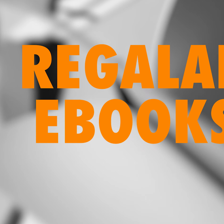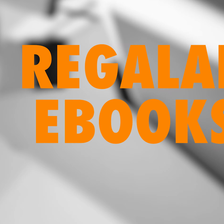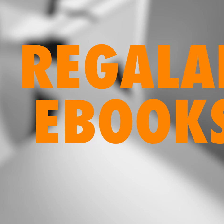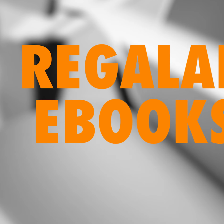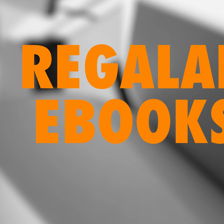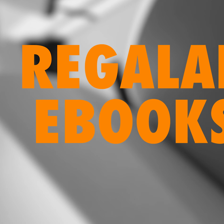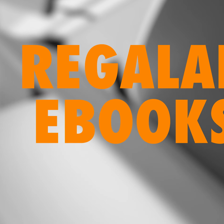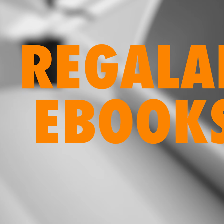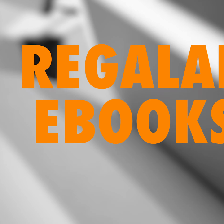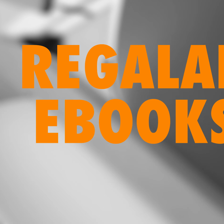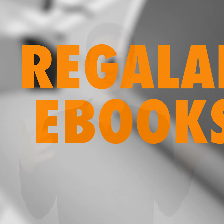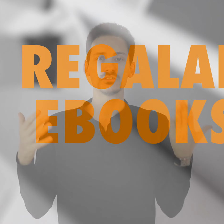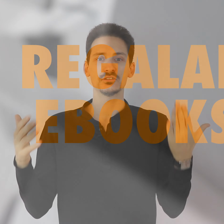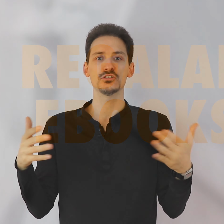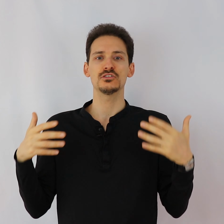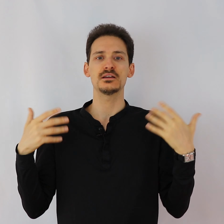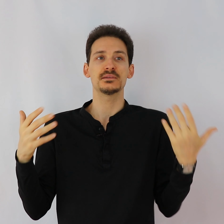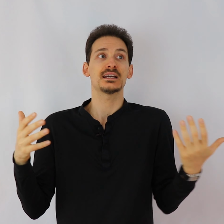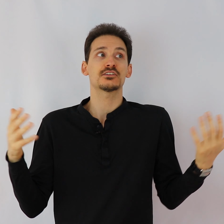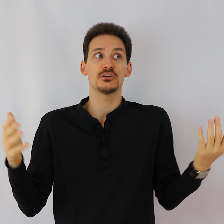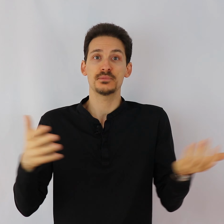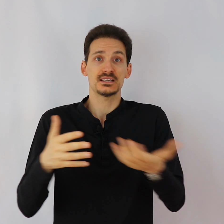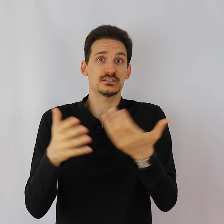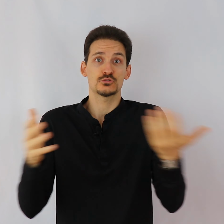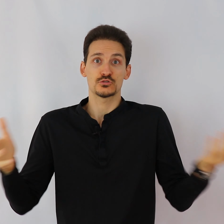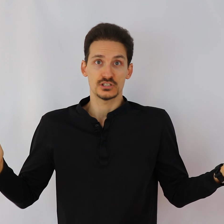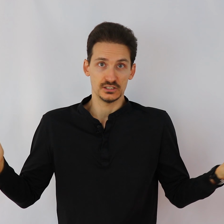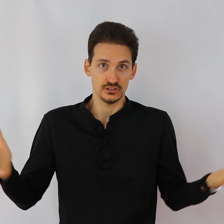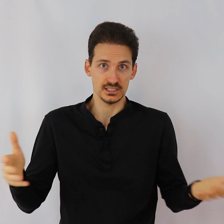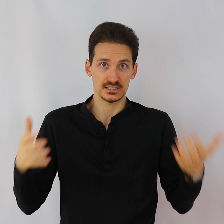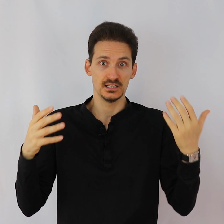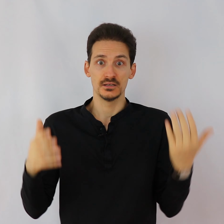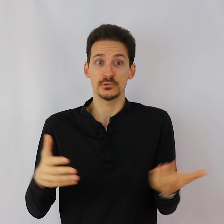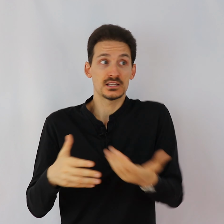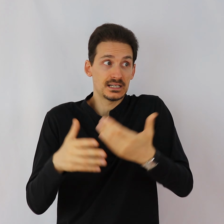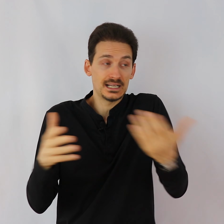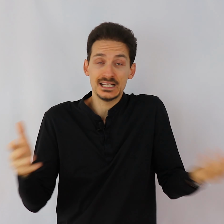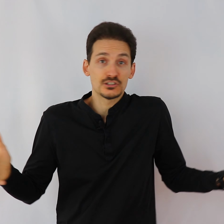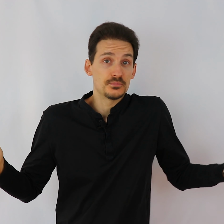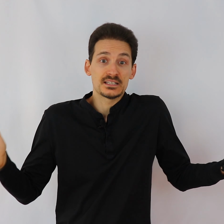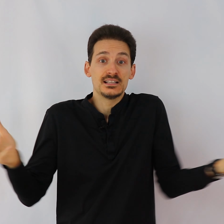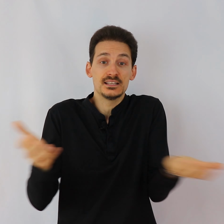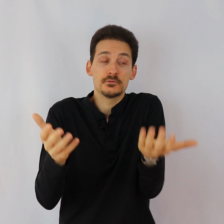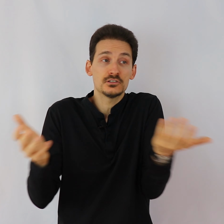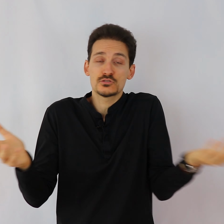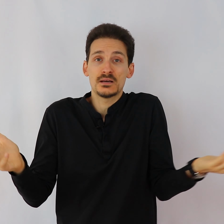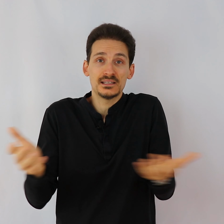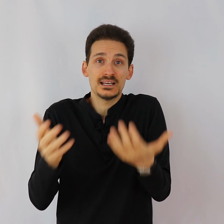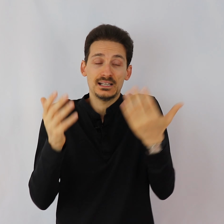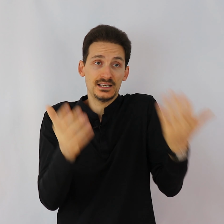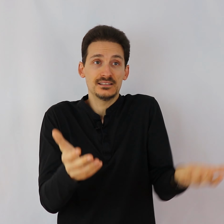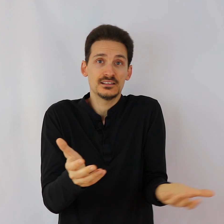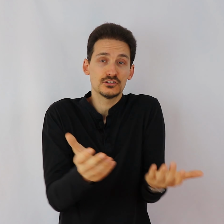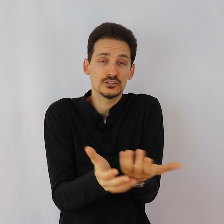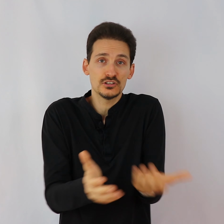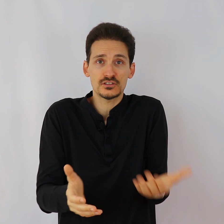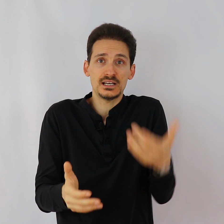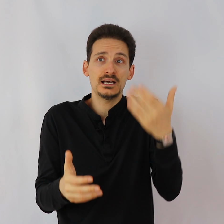sociales hacer un evento o enviar copias a tus suscriptores puede regalar copias del libro es una manera que la gente lo conozca